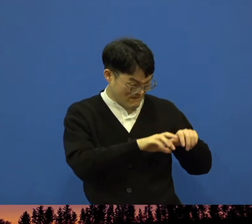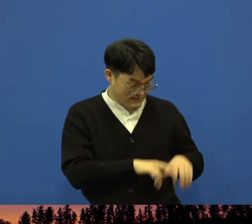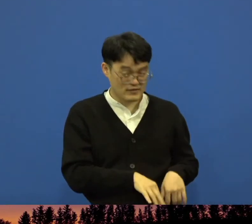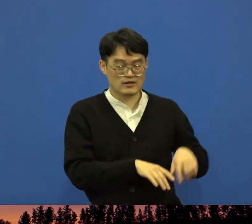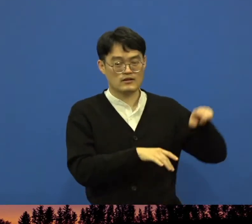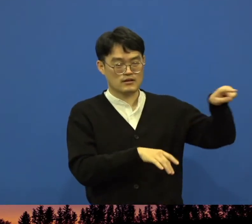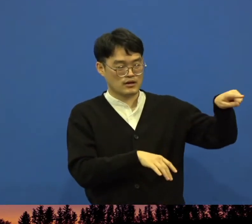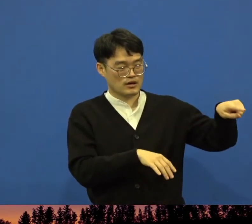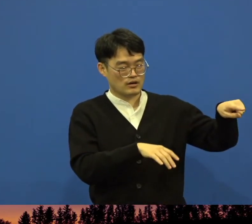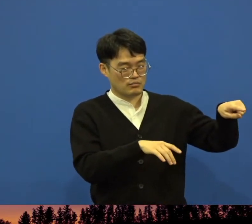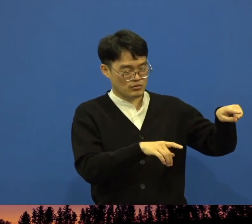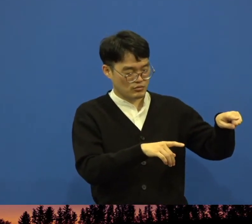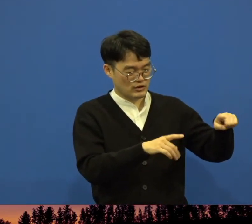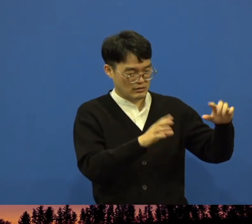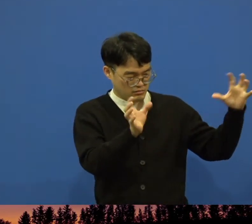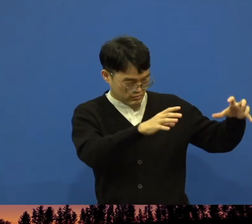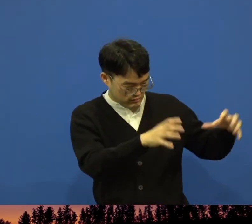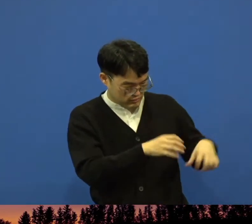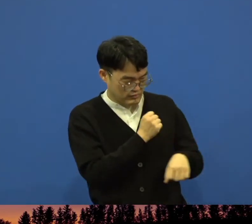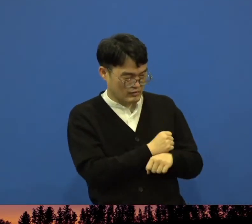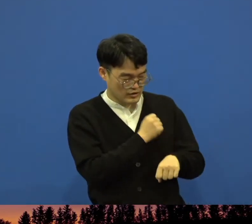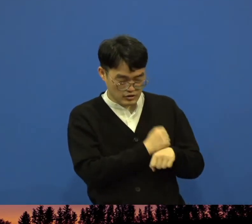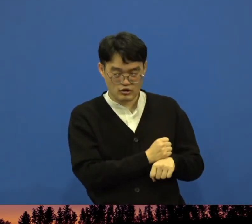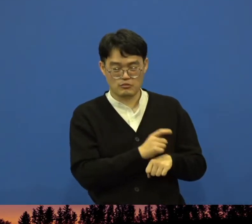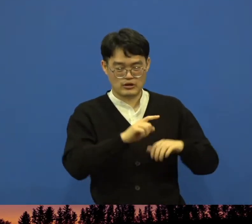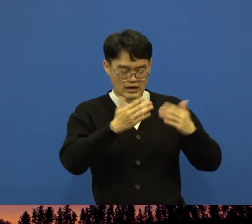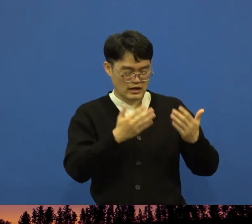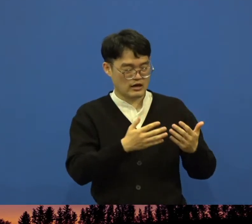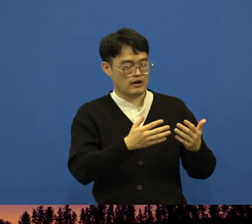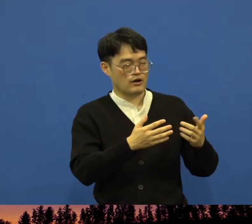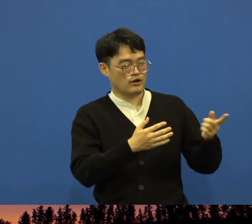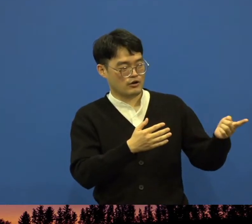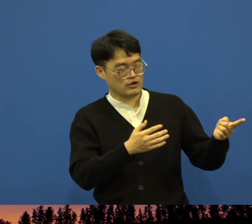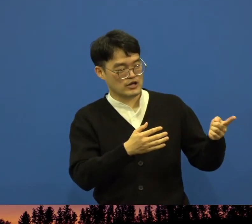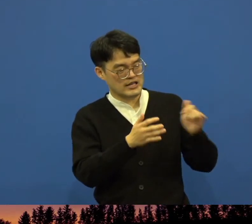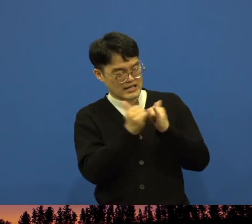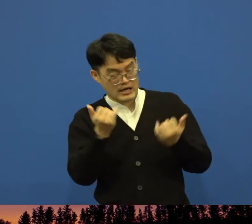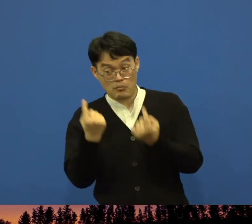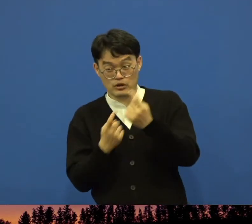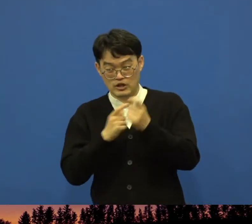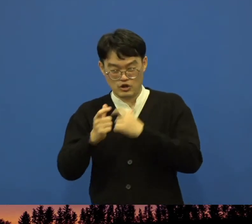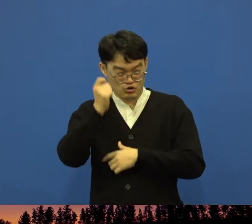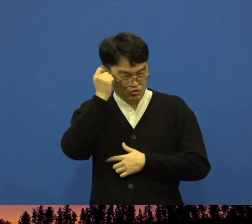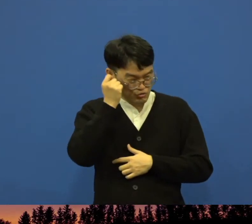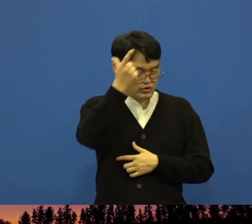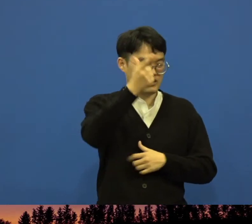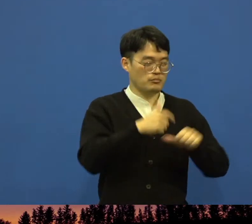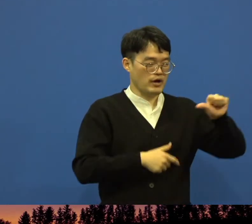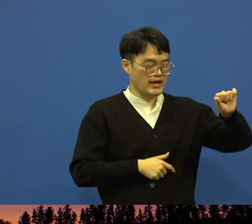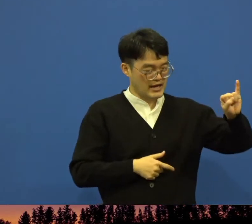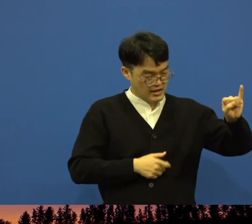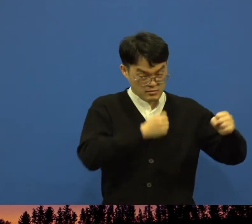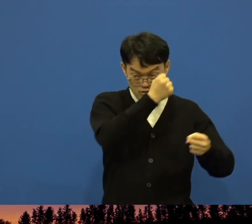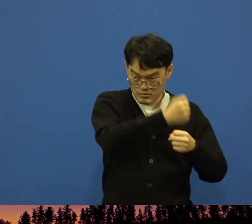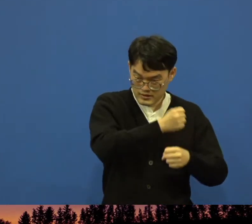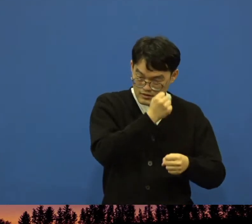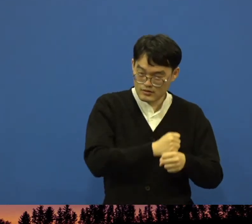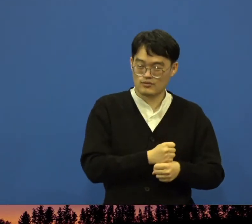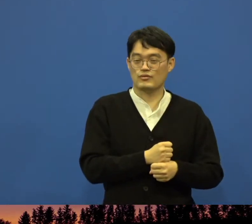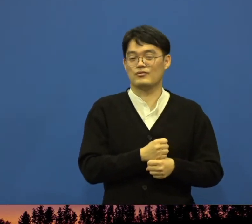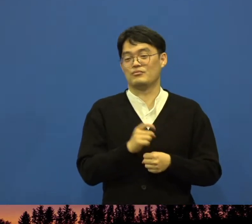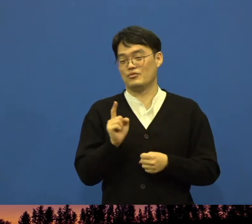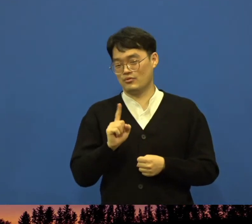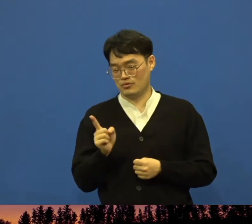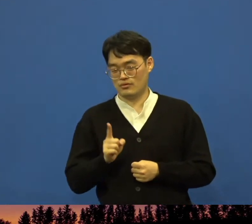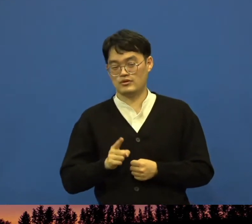연결되면서 4차 혁명으로 연결되니까 이제 뭐 인간보다 더 똑똑한 거죠. 이미 뭐 이세돌이 이제